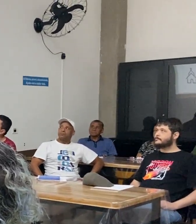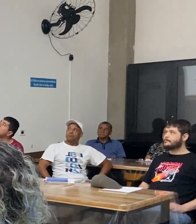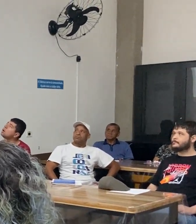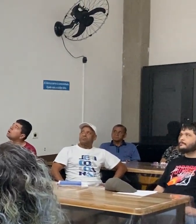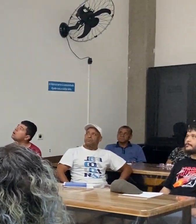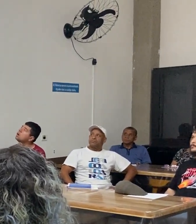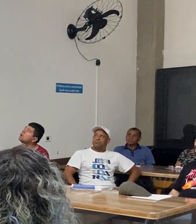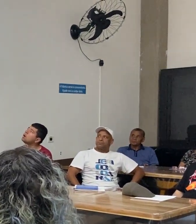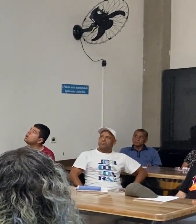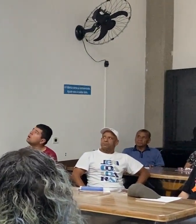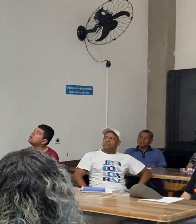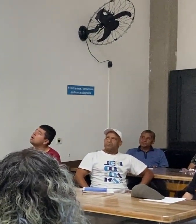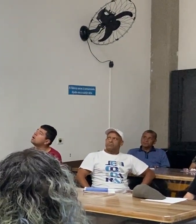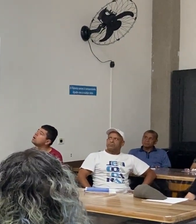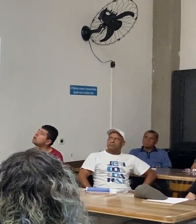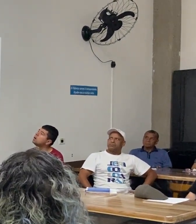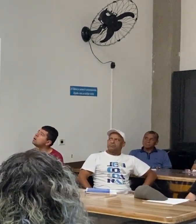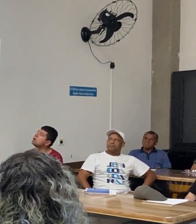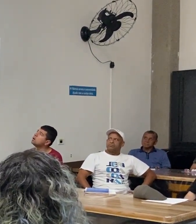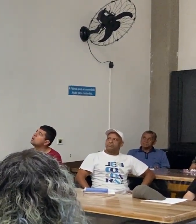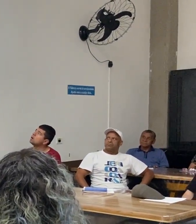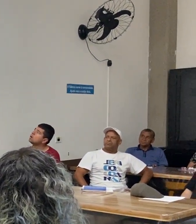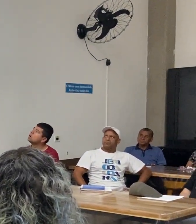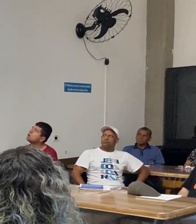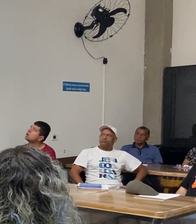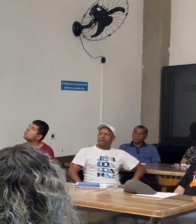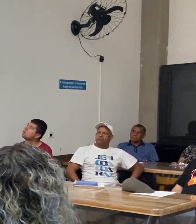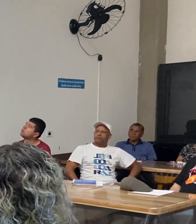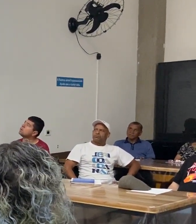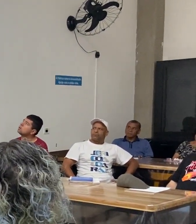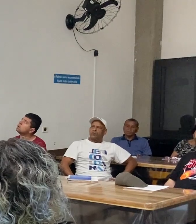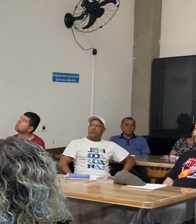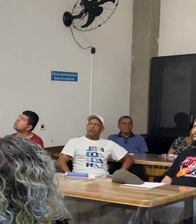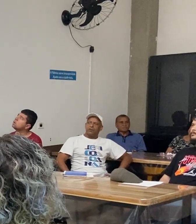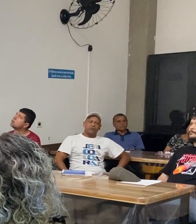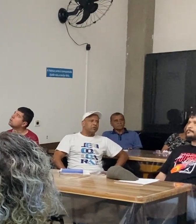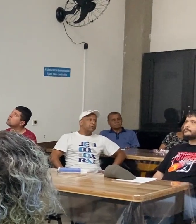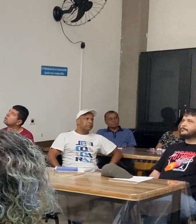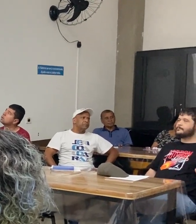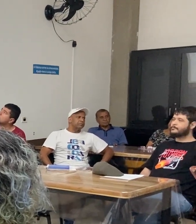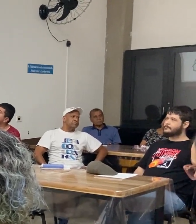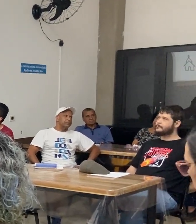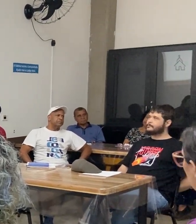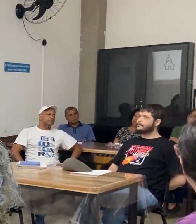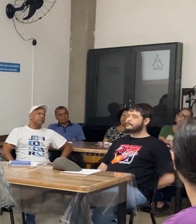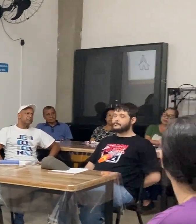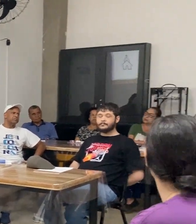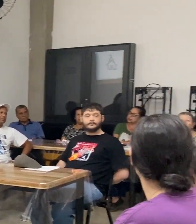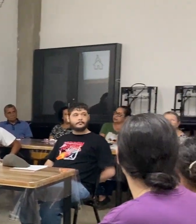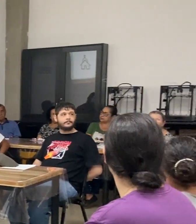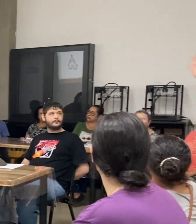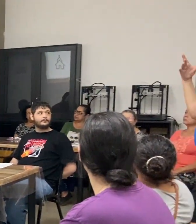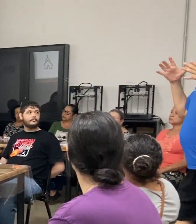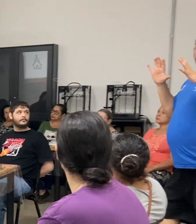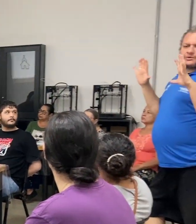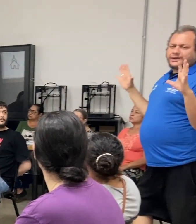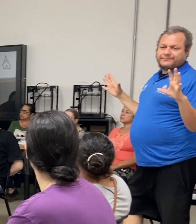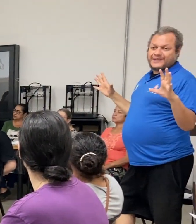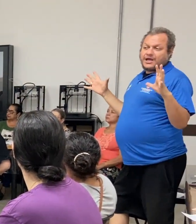veem nessa imagem que está ali. O que vocês veem? Igreja. Igreja anyway, né? Igreja anyway. Qual